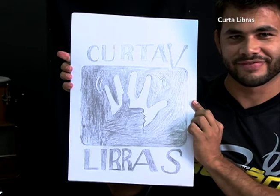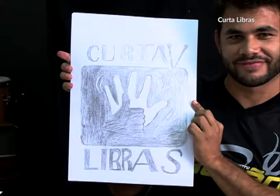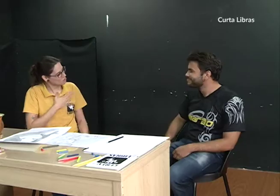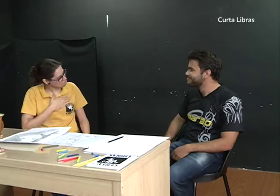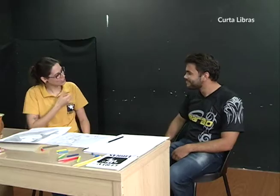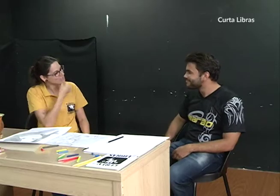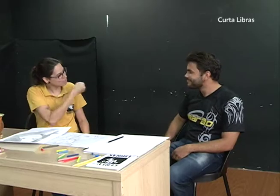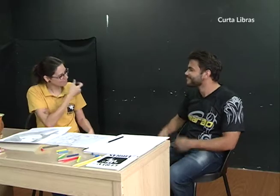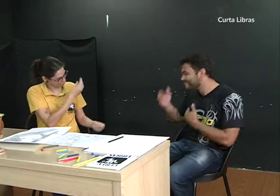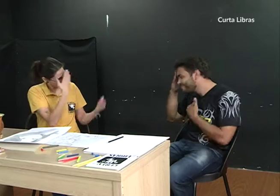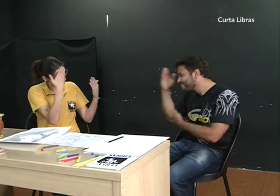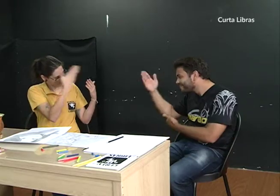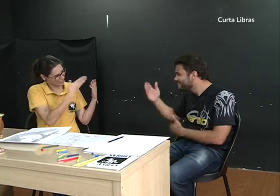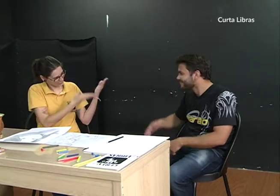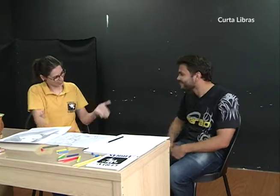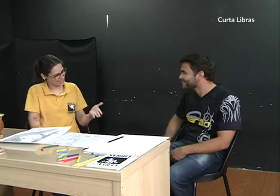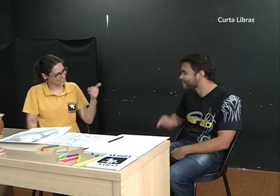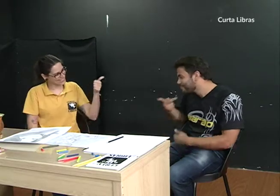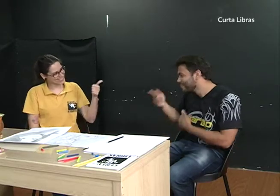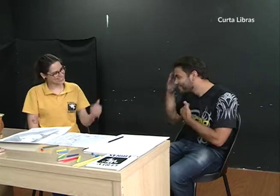Foi um prazer receber você aqui. Obrigada.